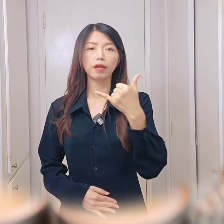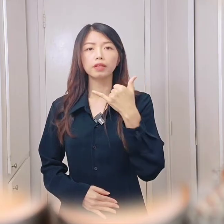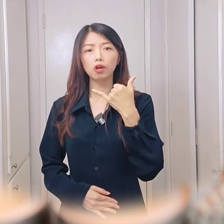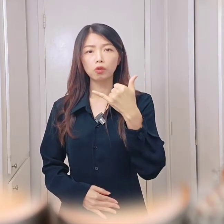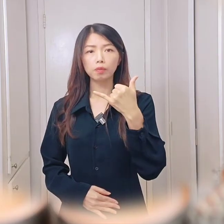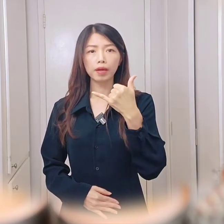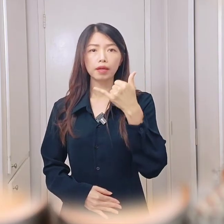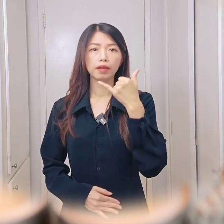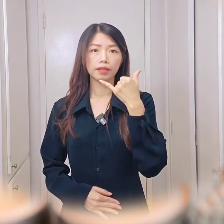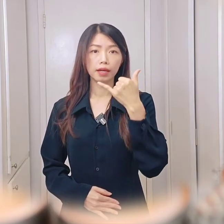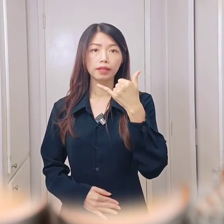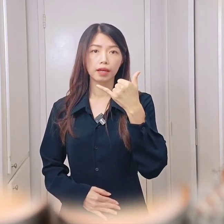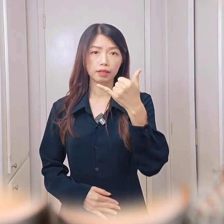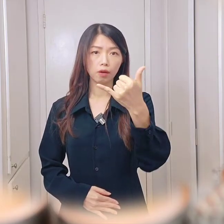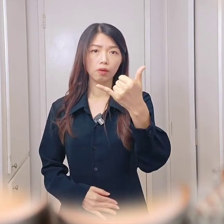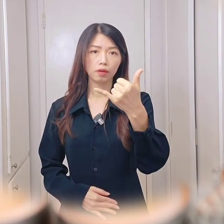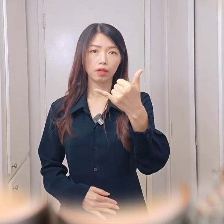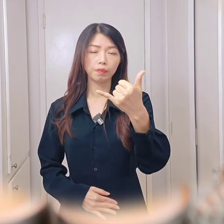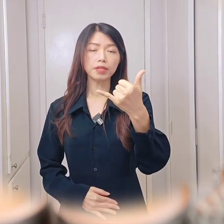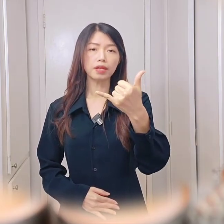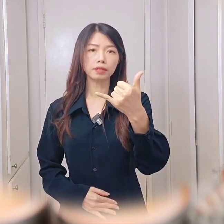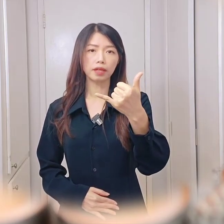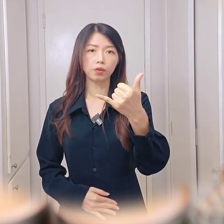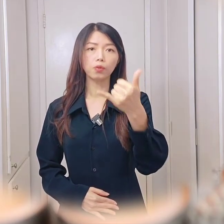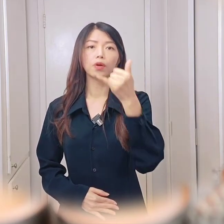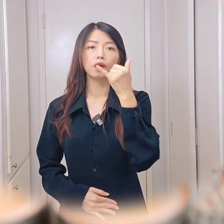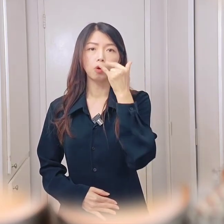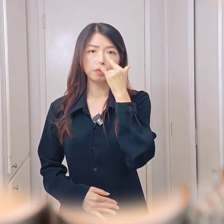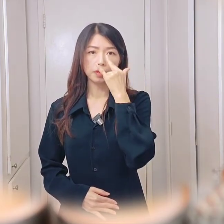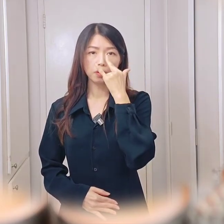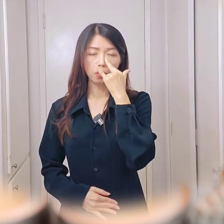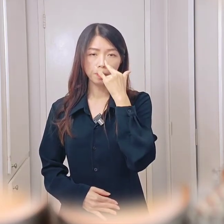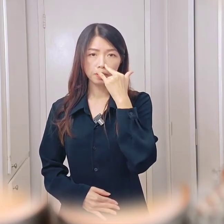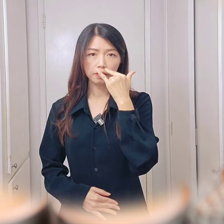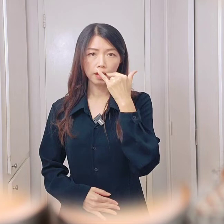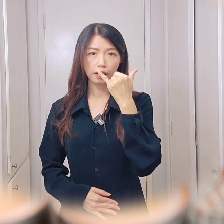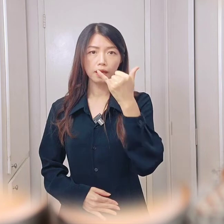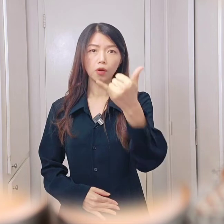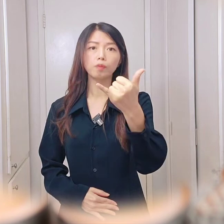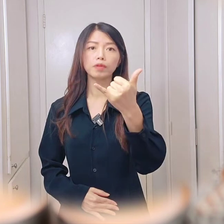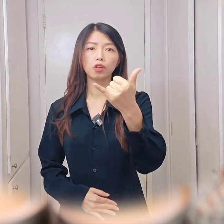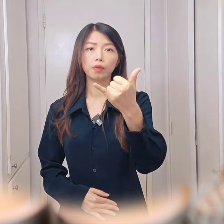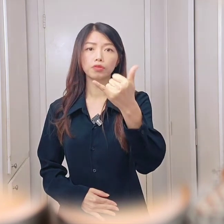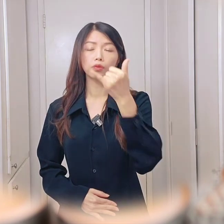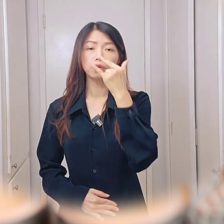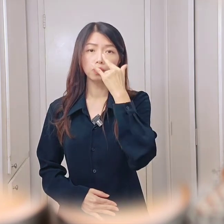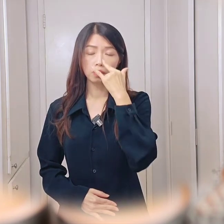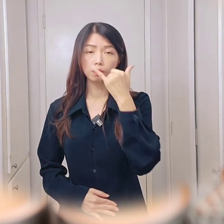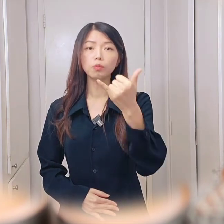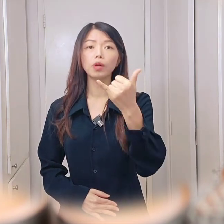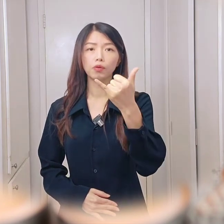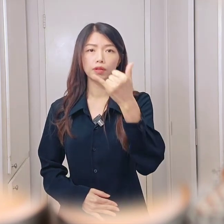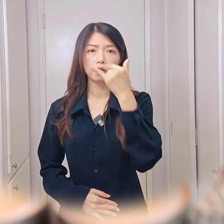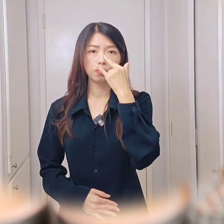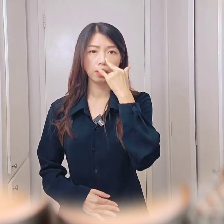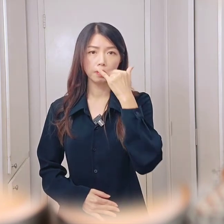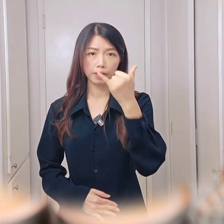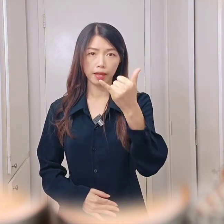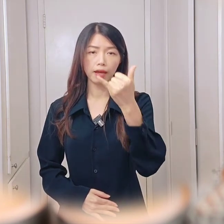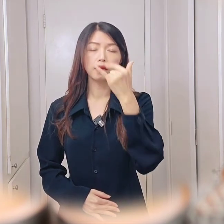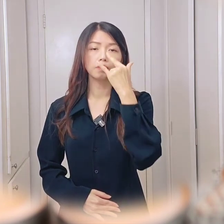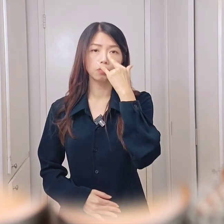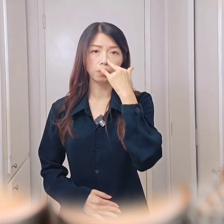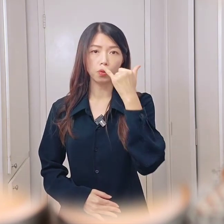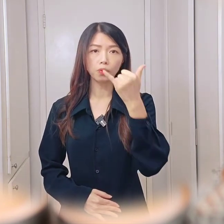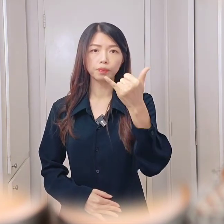되는데요. 처음에 이 상태에서 이렇게 핀 상태로 검지를 코 옆에 스쳤다가 검지를 접어주셔도 부모라고 한 뒤의 수어가